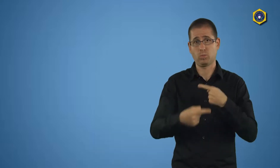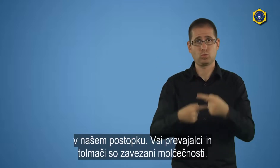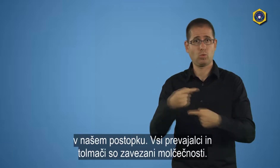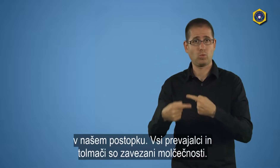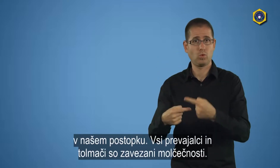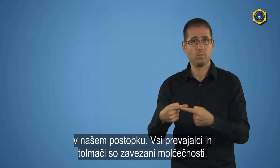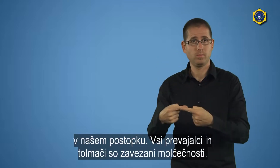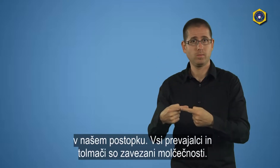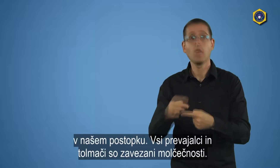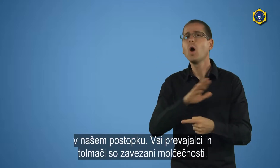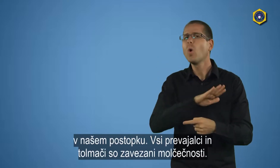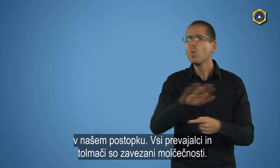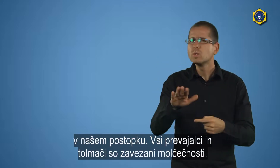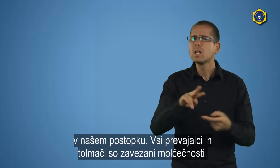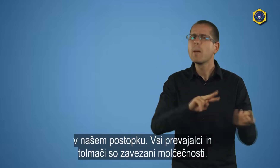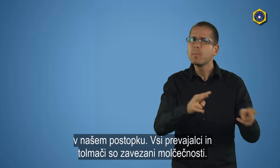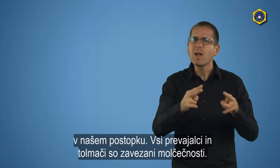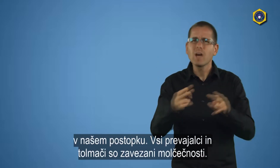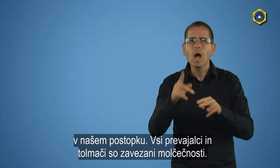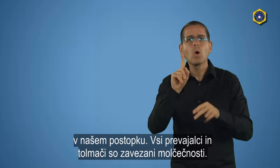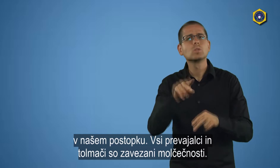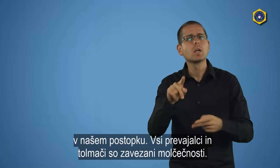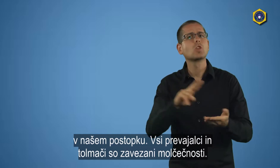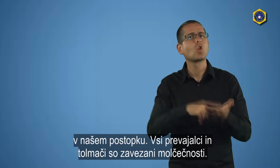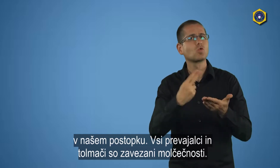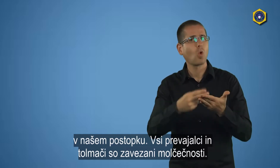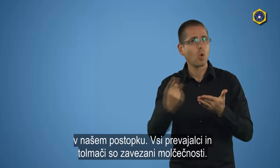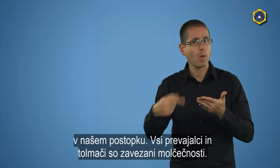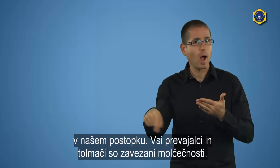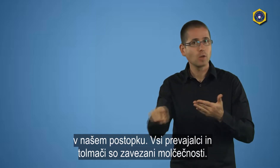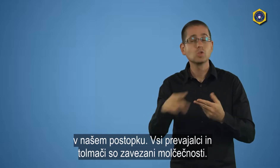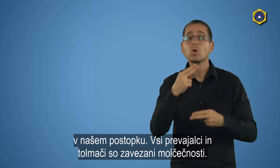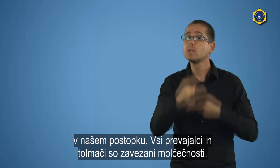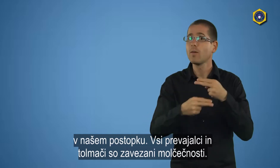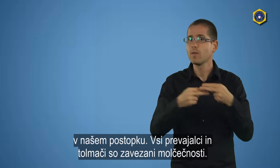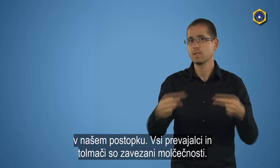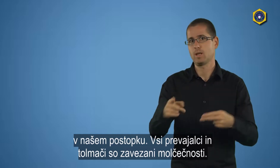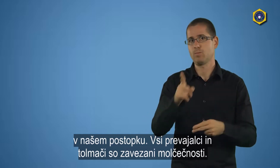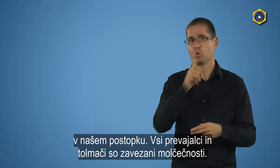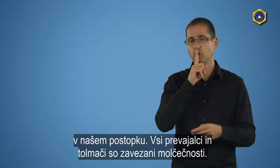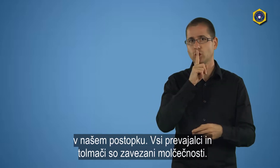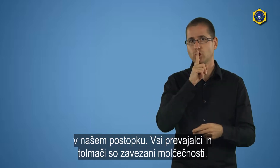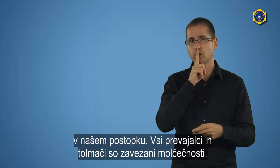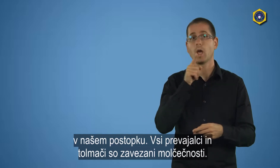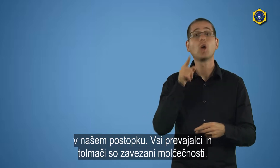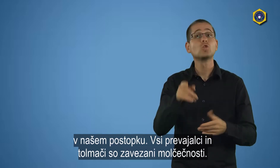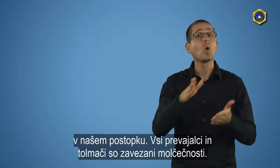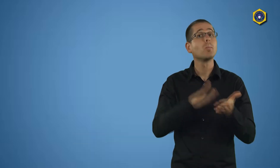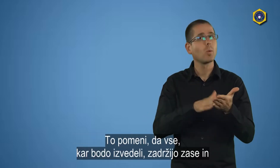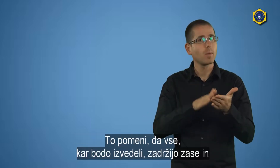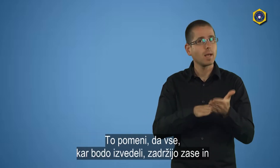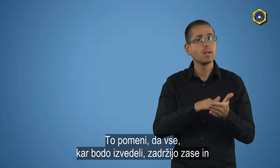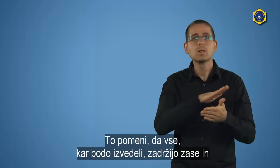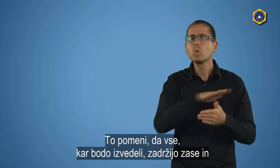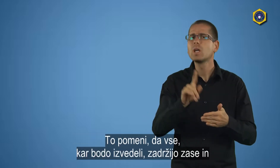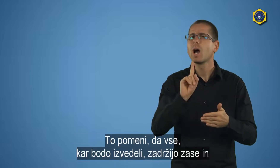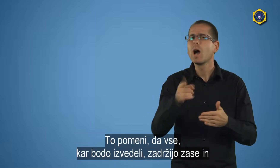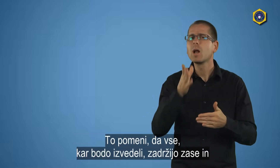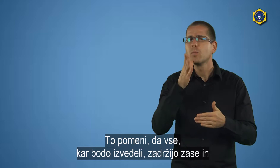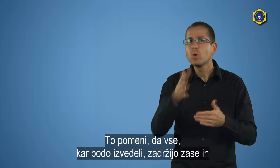v našem postopku. Vsi prevajalci in tolmači so zavezani molčečnosti. To pomeni, da vse,